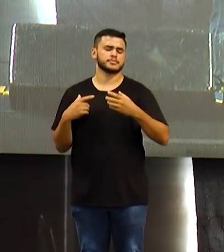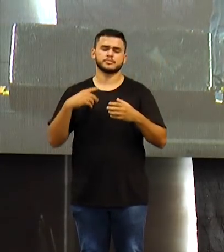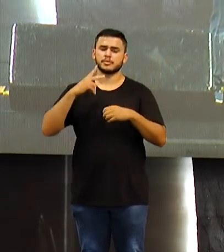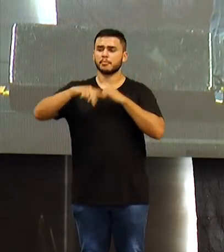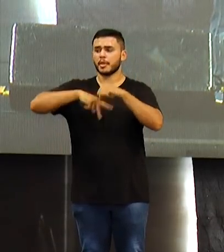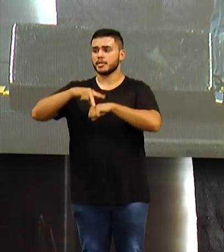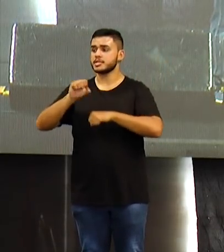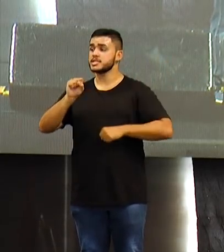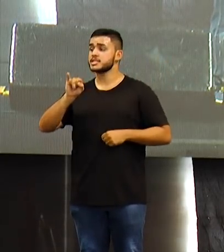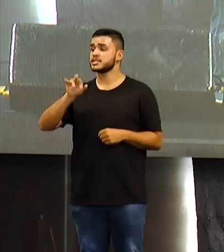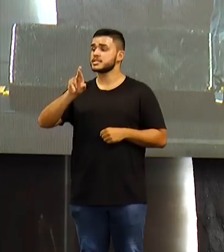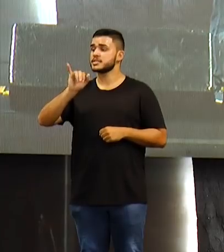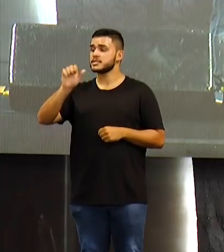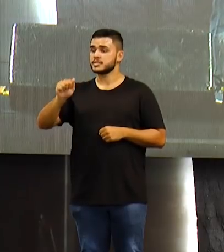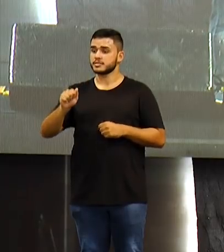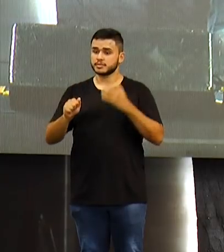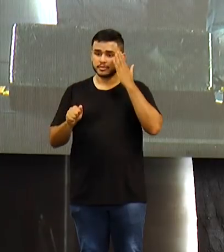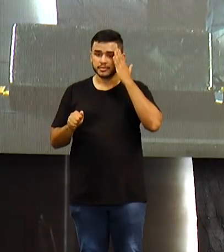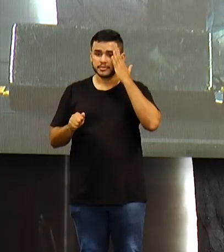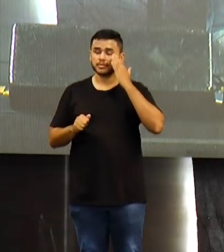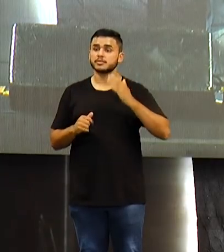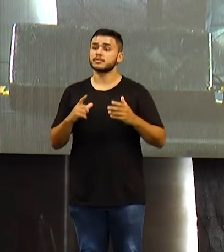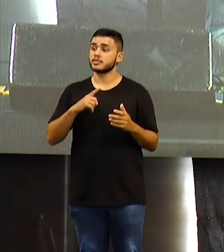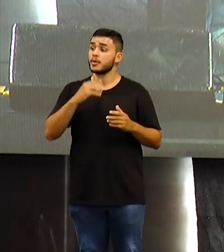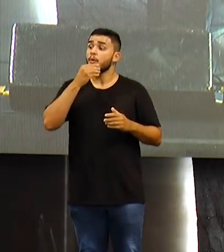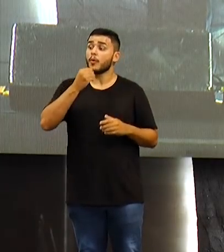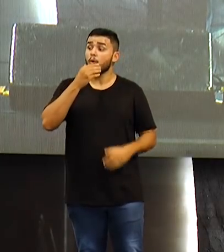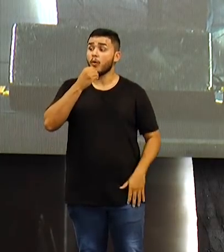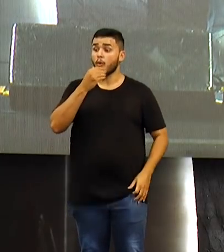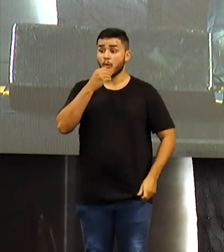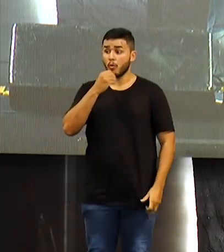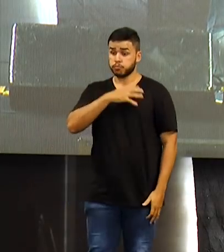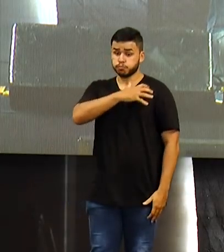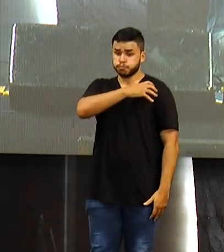queda do ditador Omar al-Bashir,